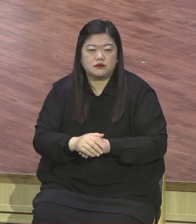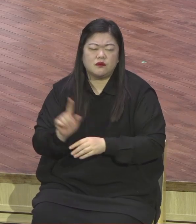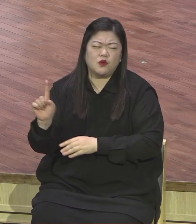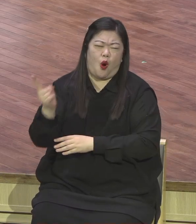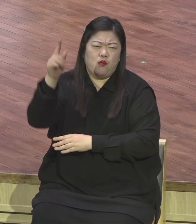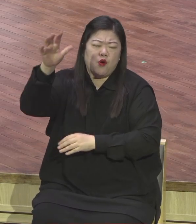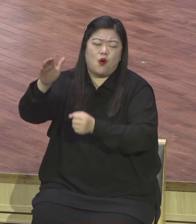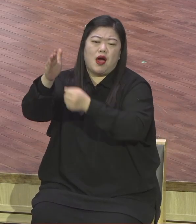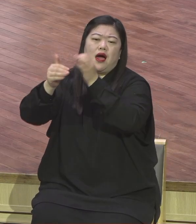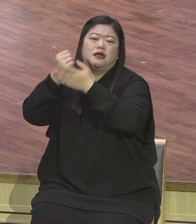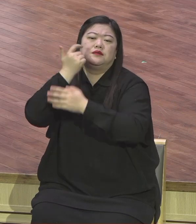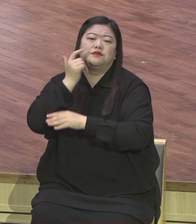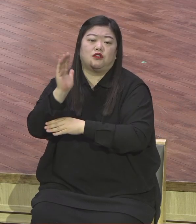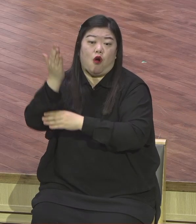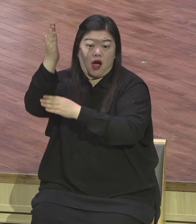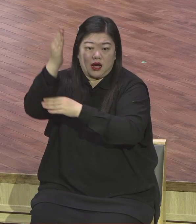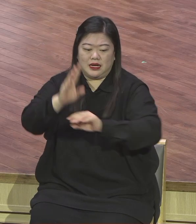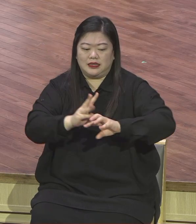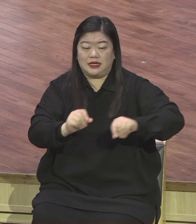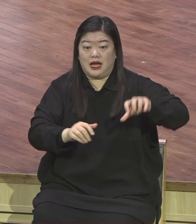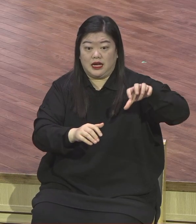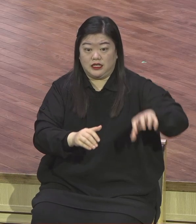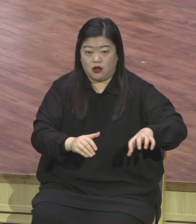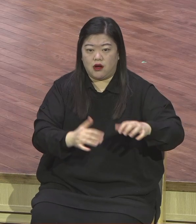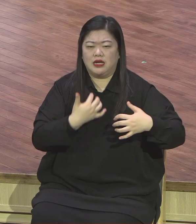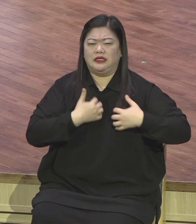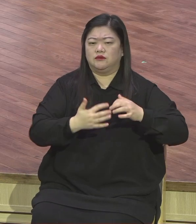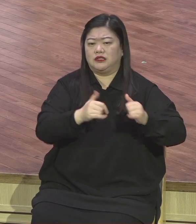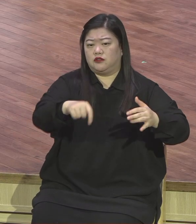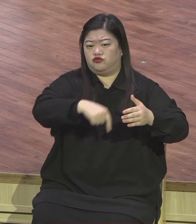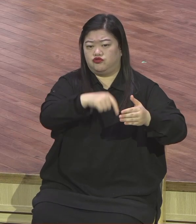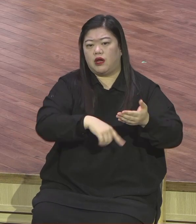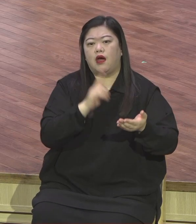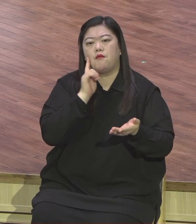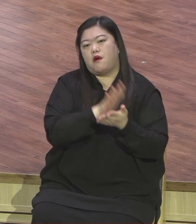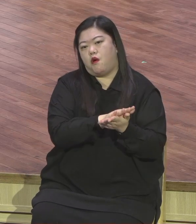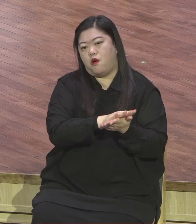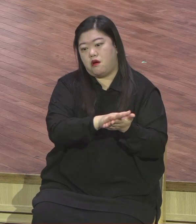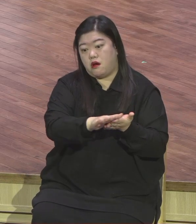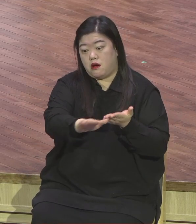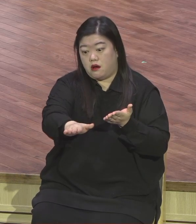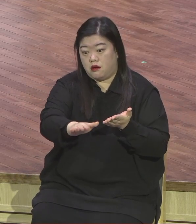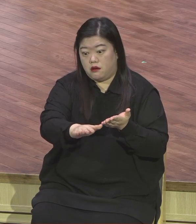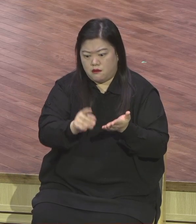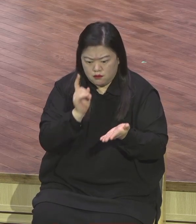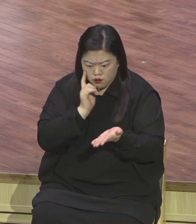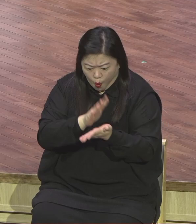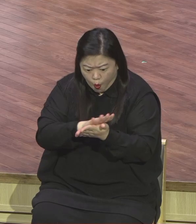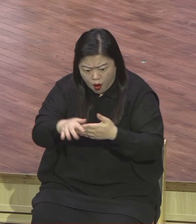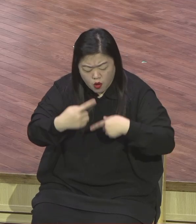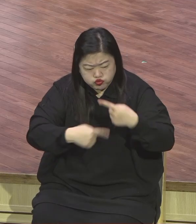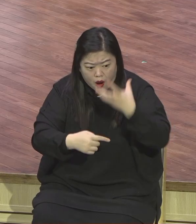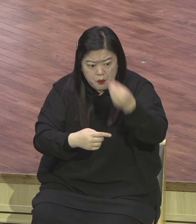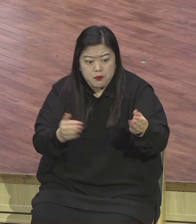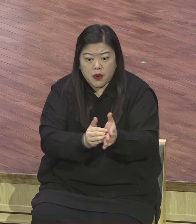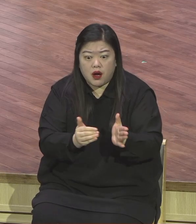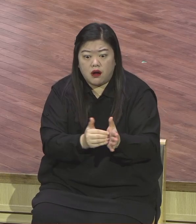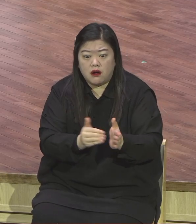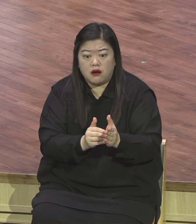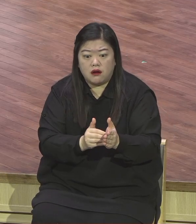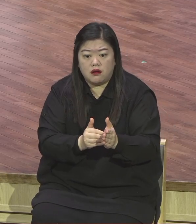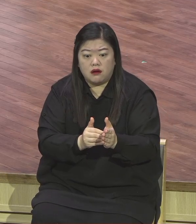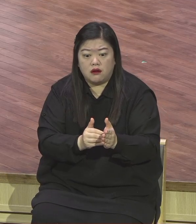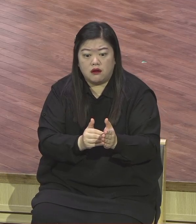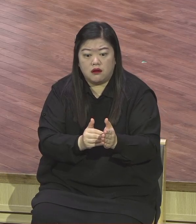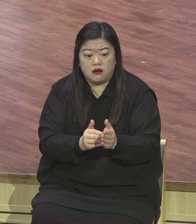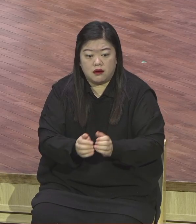땅에서는 하나님이 기빠하심을 입은 자들 중에 평화로다. 평화라 그랬습니다. 유대인들은 메시아가